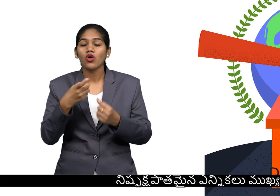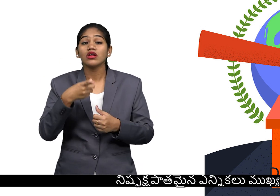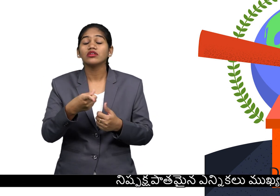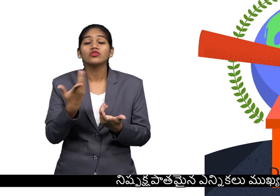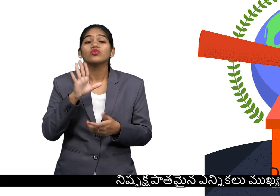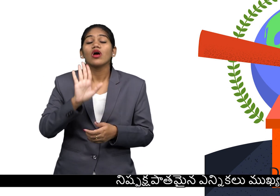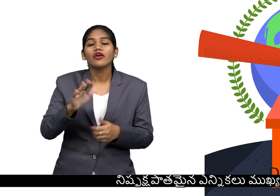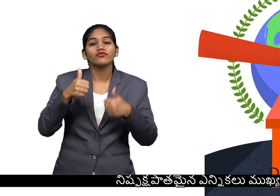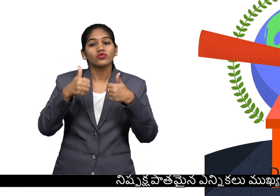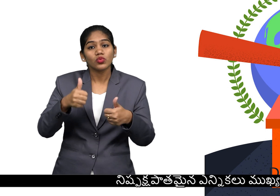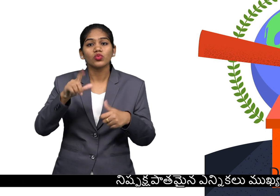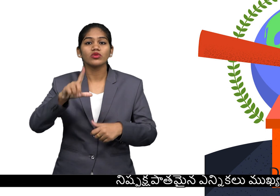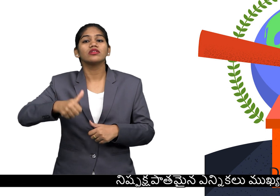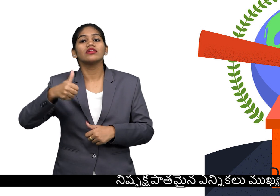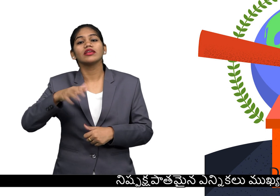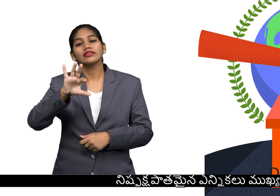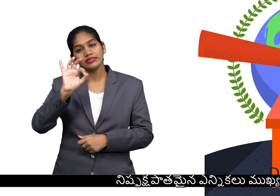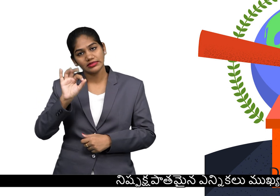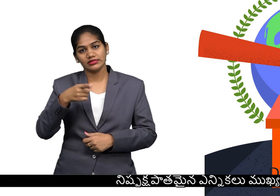ఎన్నికలు ముఖ్యమైనవి.